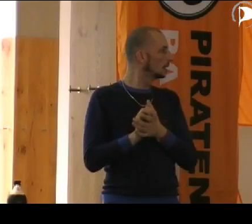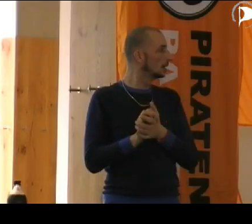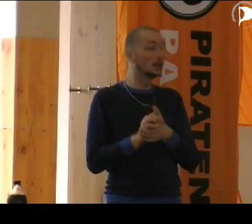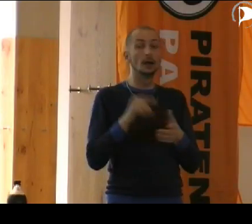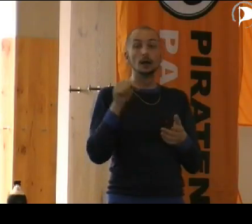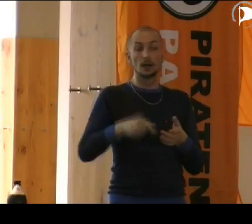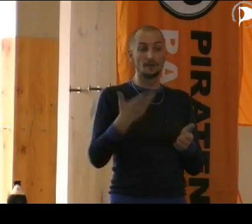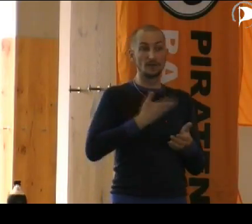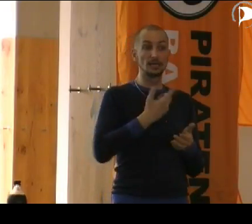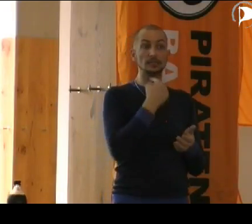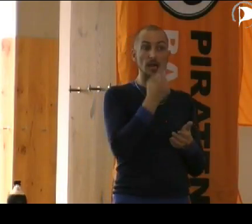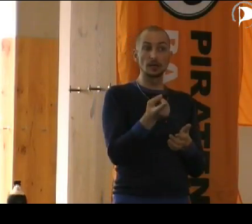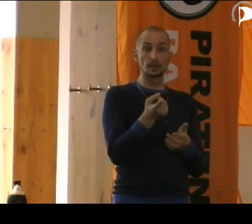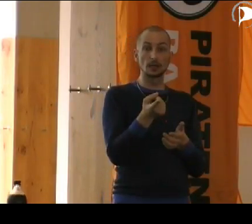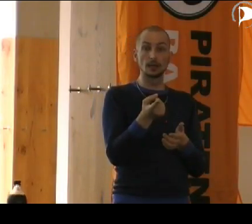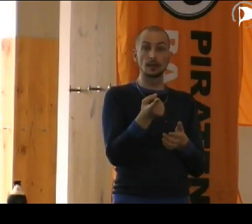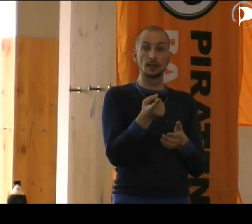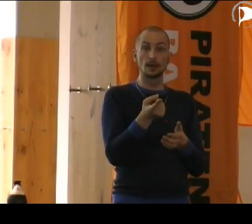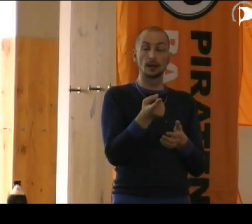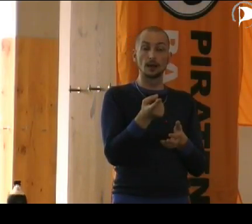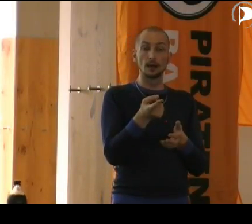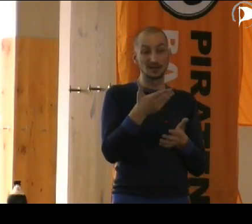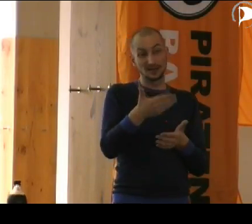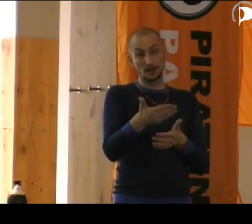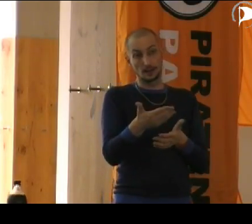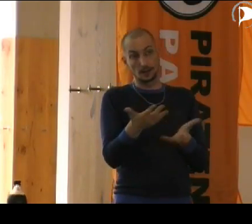bewusst und